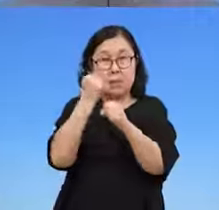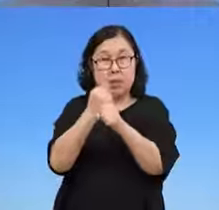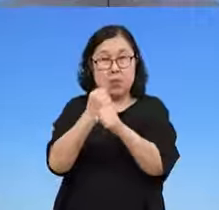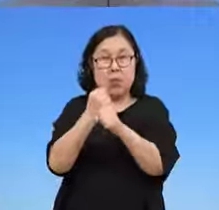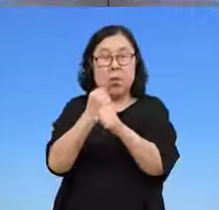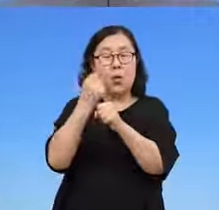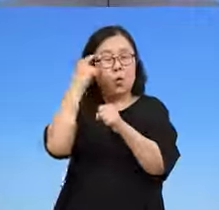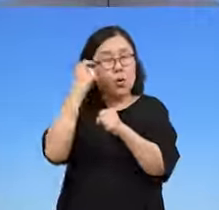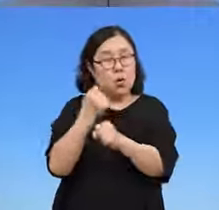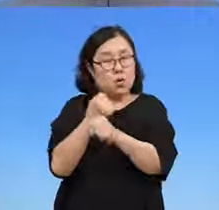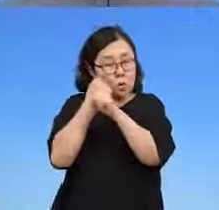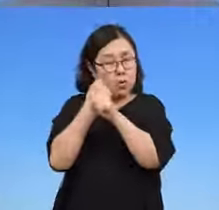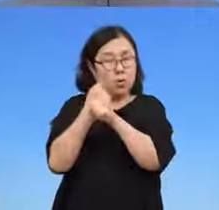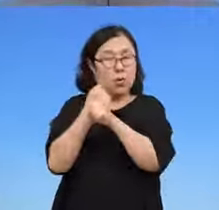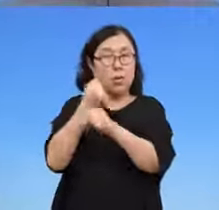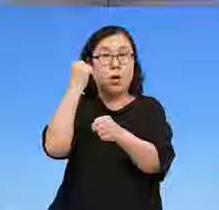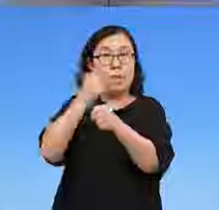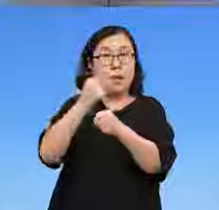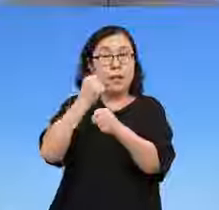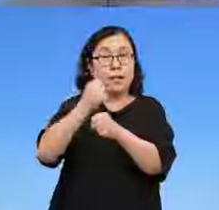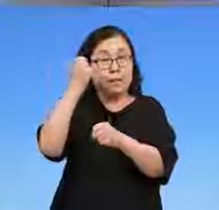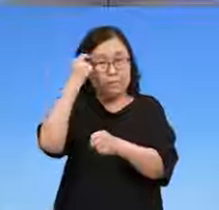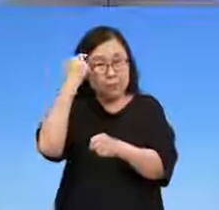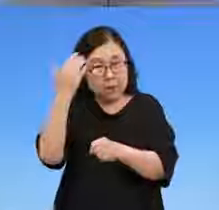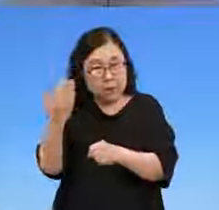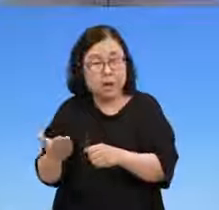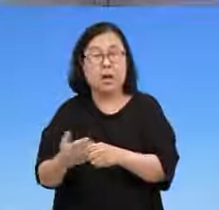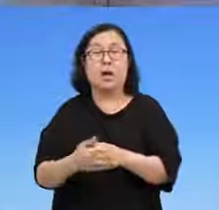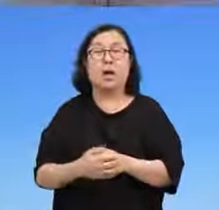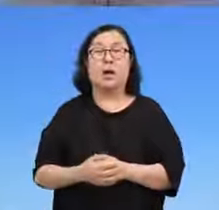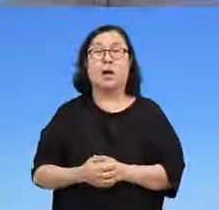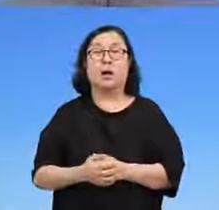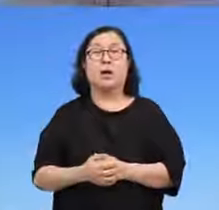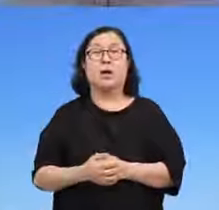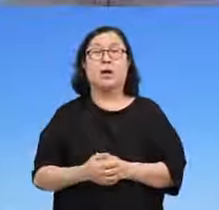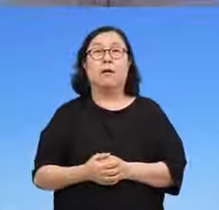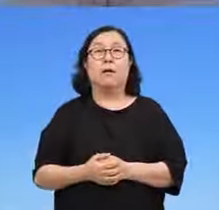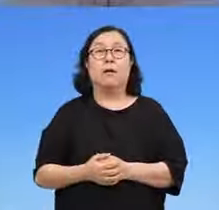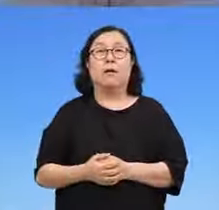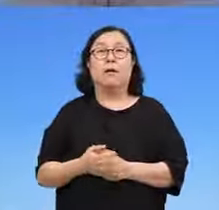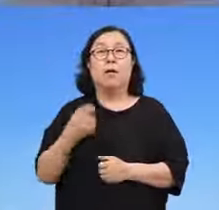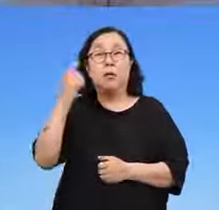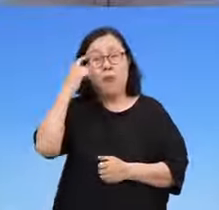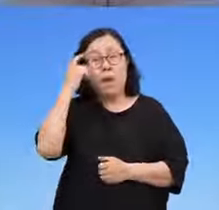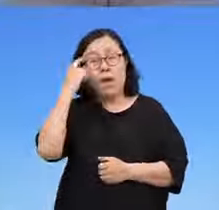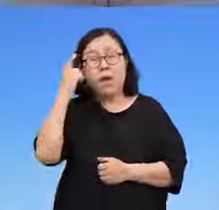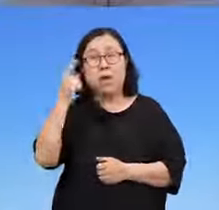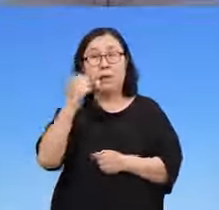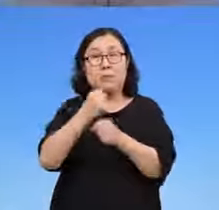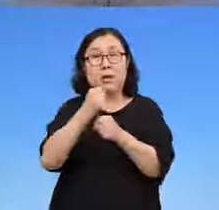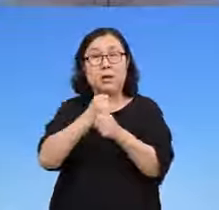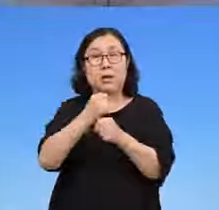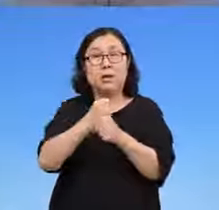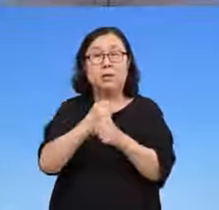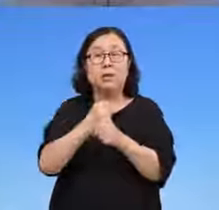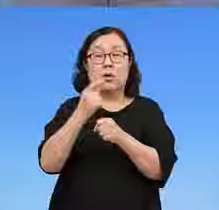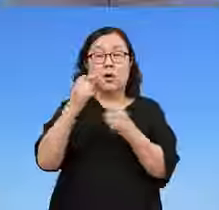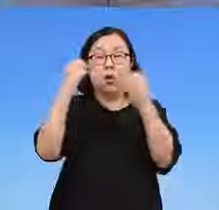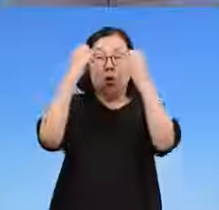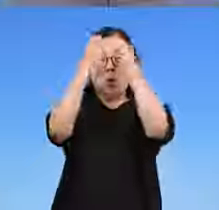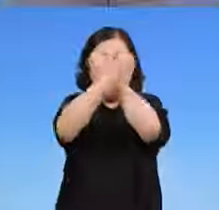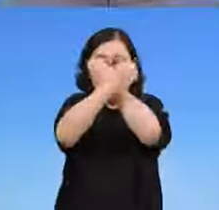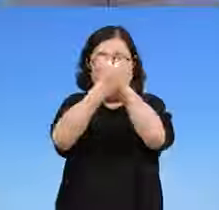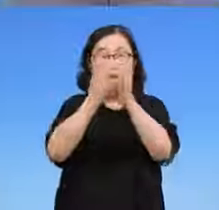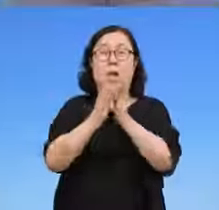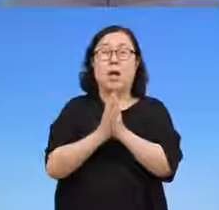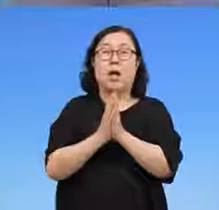성경적 성교육 시리즈 이런 책을 왜 다른 교회들은 안 만드는데 별나게 우리는 왜 이런 거를 만듭니까? 왜 만들어서 또 1년 만에 또